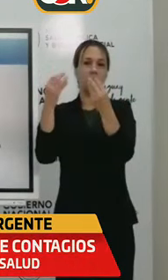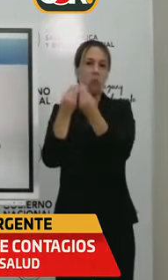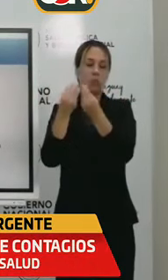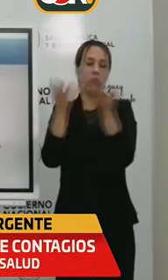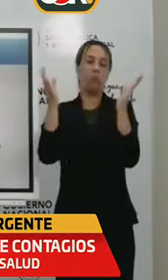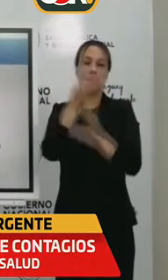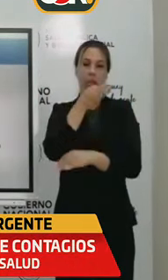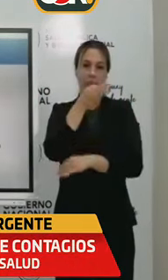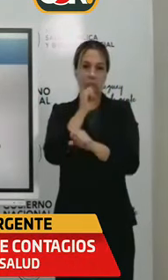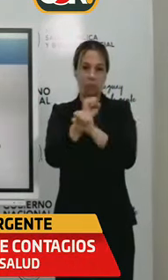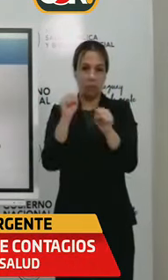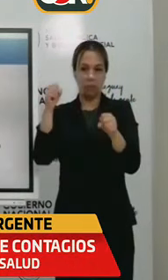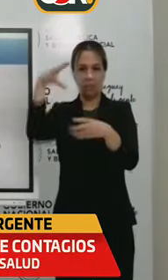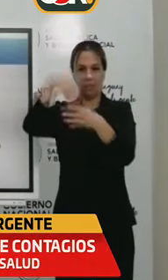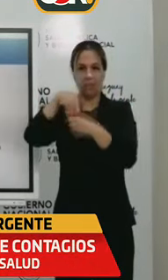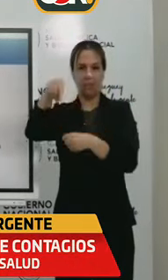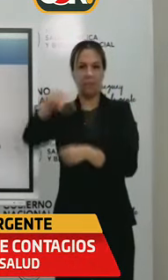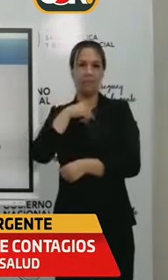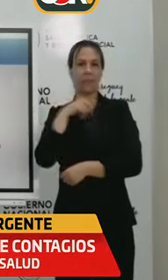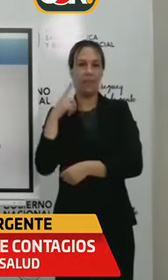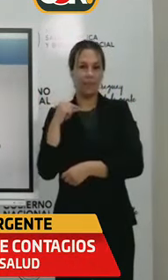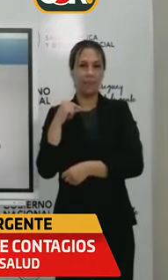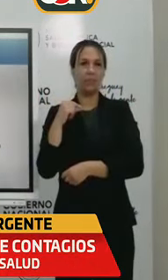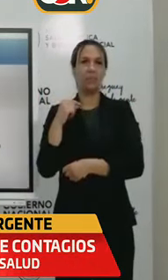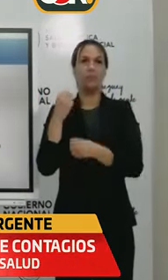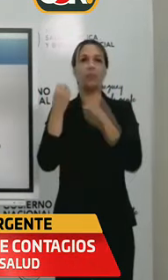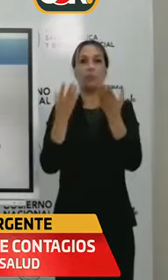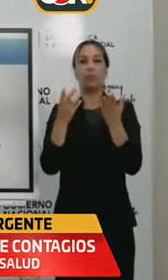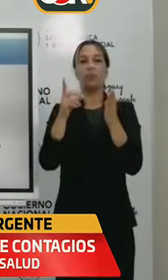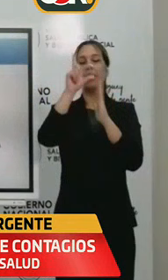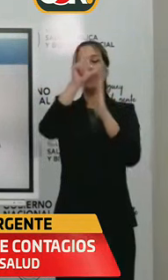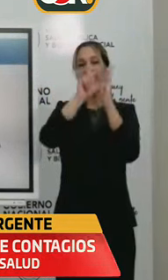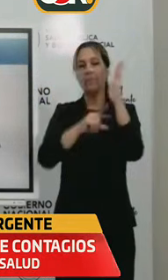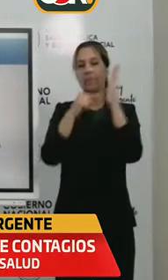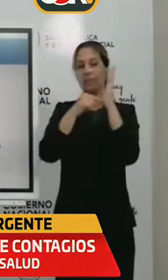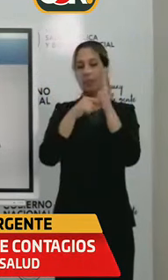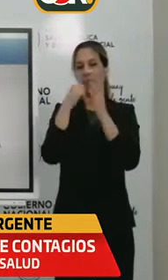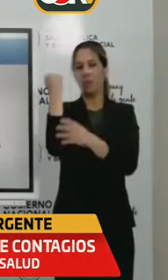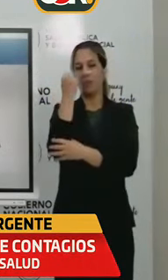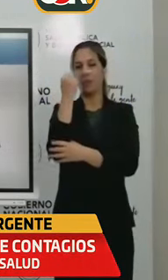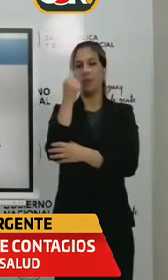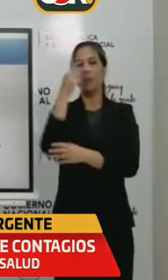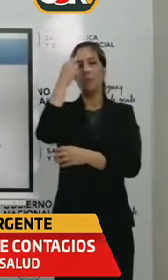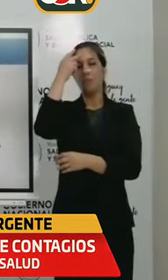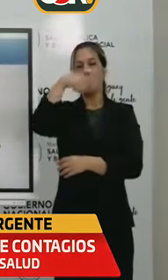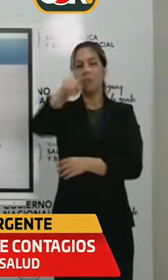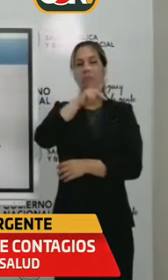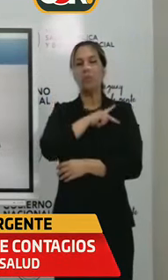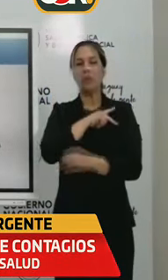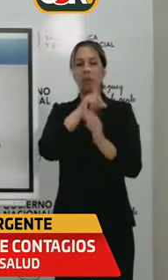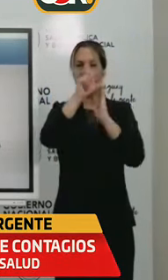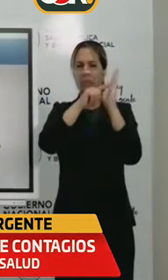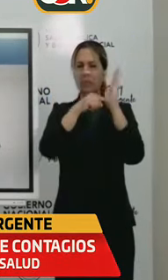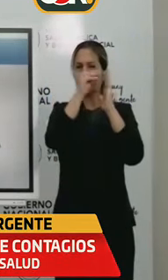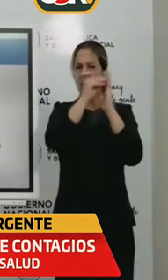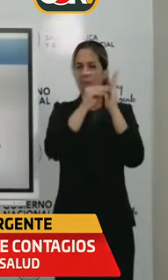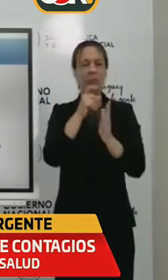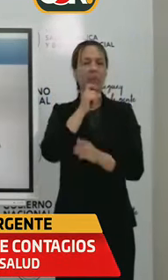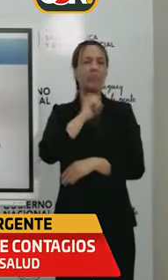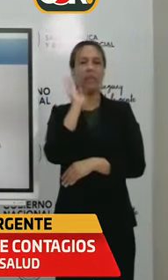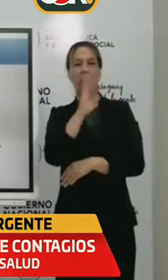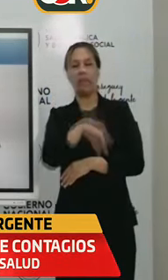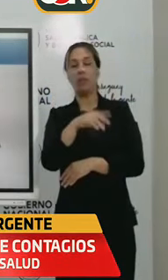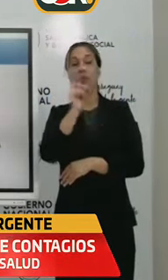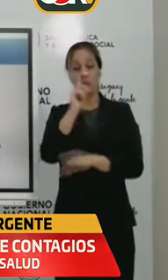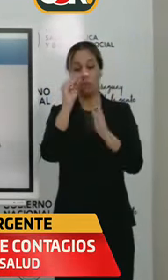diciendo, ¿verdad? Y bueno, tenemos que adquirir la lista, por eso es muy importante la lista, que mucha gente cree que no se usa, la lista de las personas que